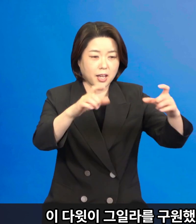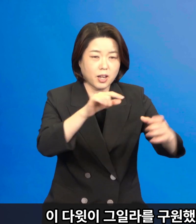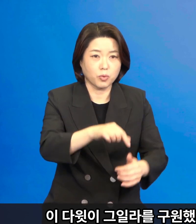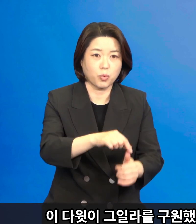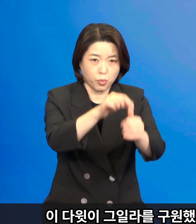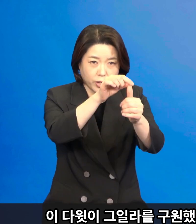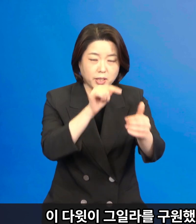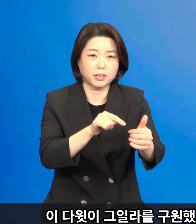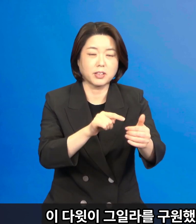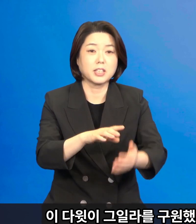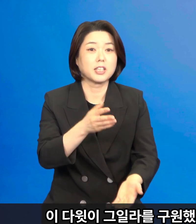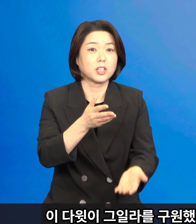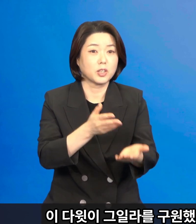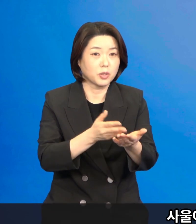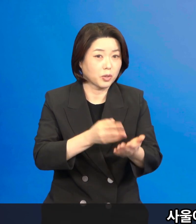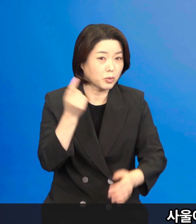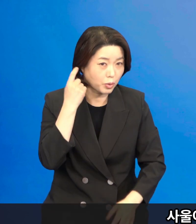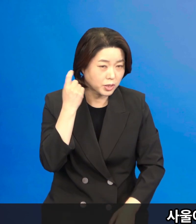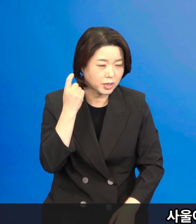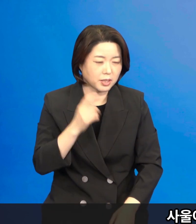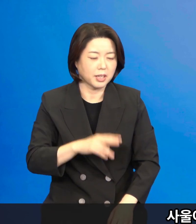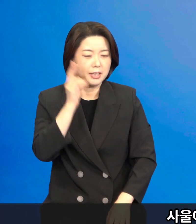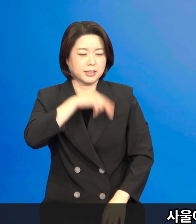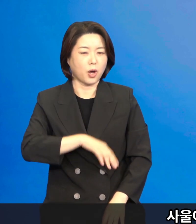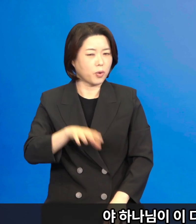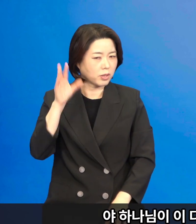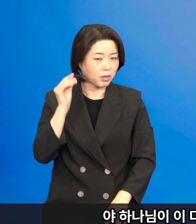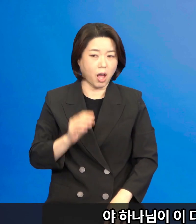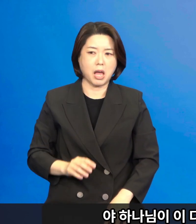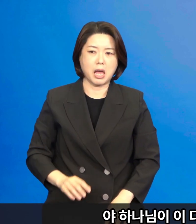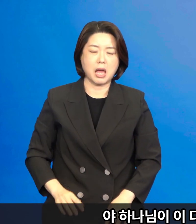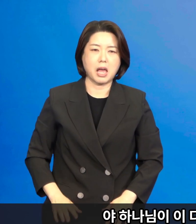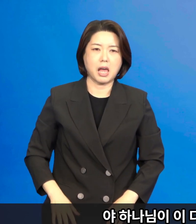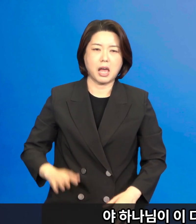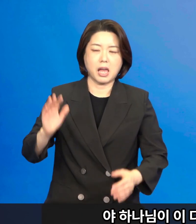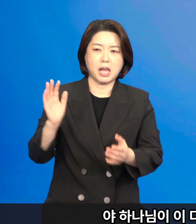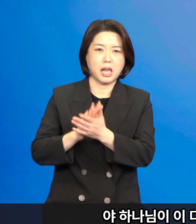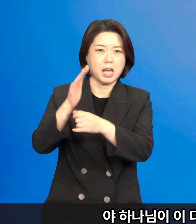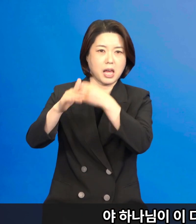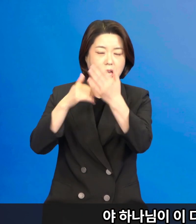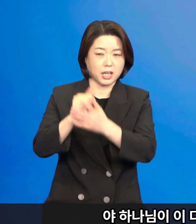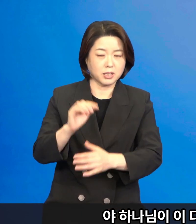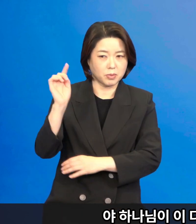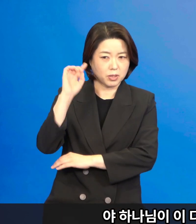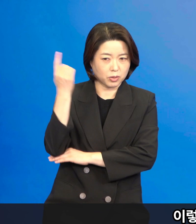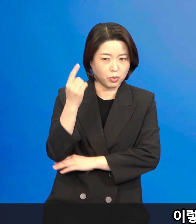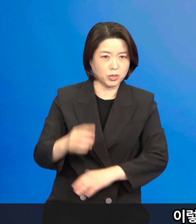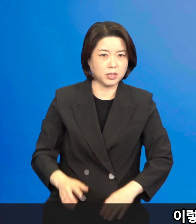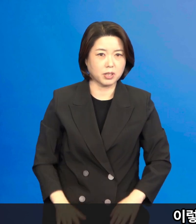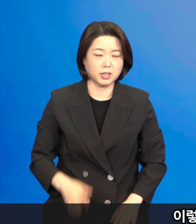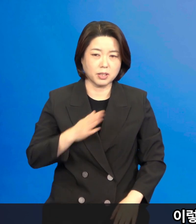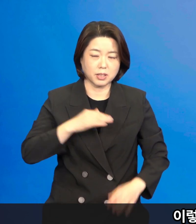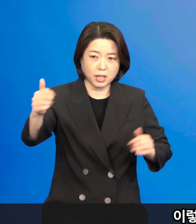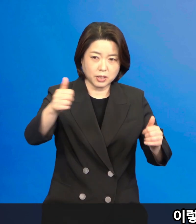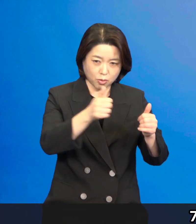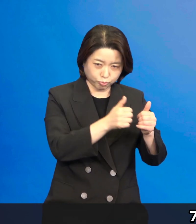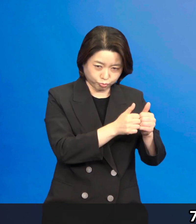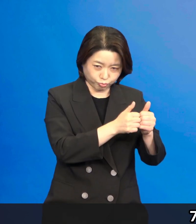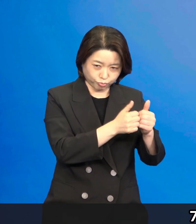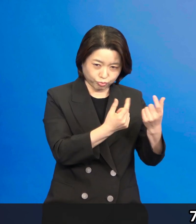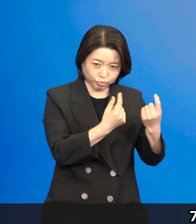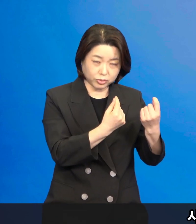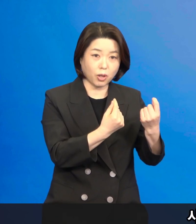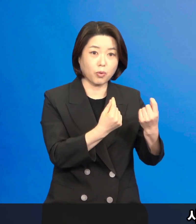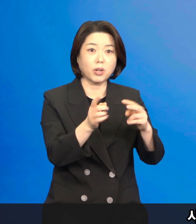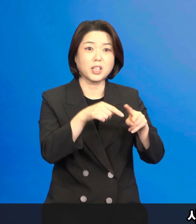사울에게까지 들려옵니다. 사울이 딱 들어보니까 야, 하나님이 이 다윗을 나에게 붙여주셨구나, 이렇게 해석을 해요.